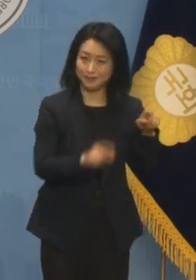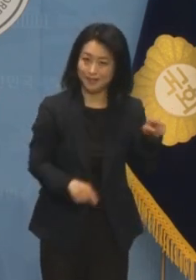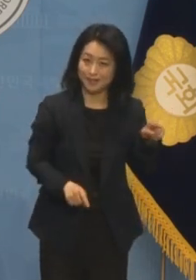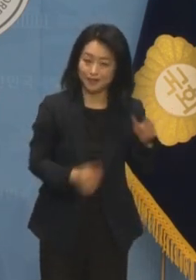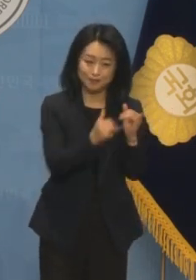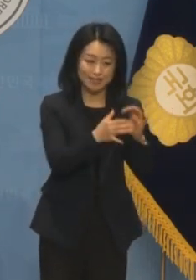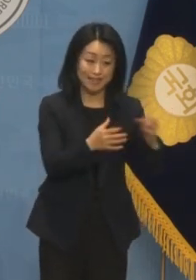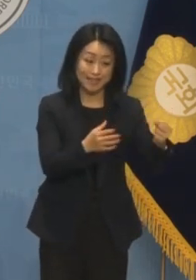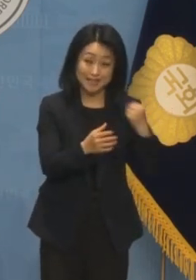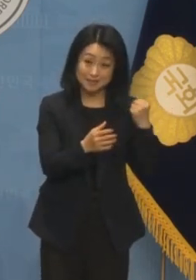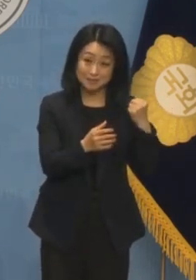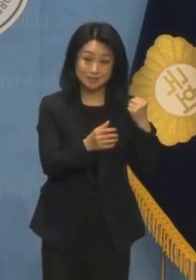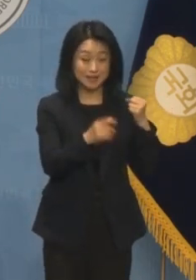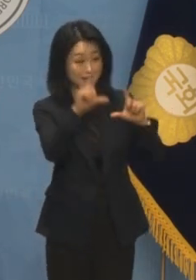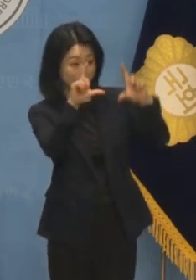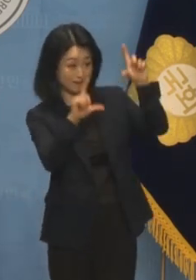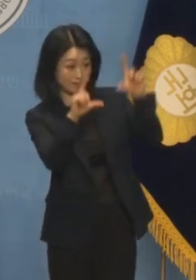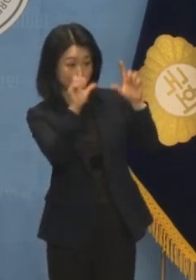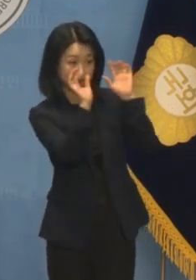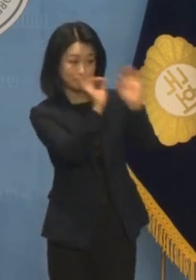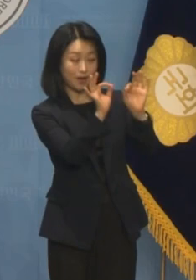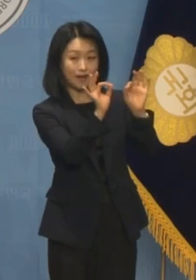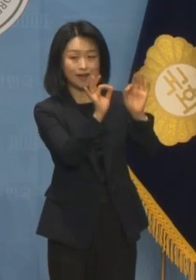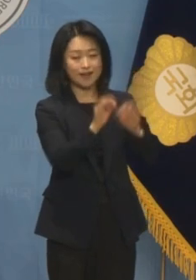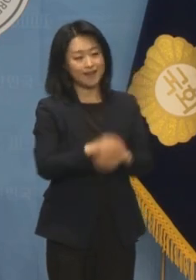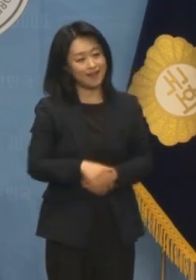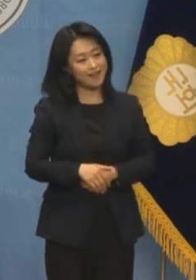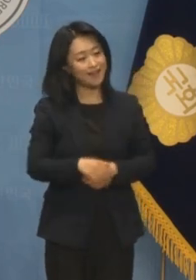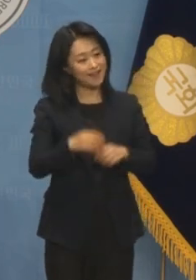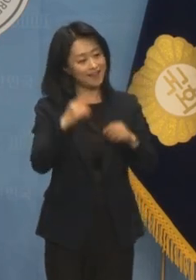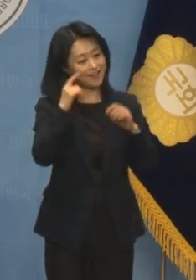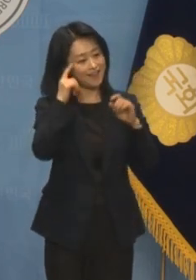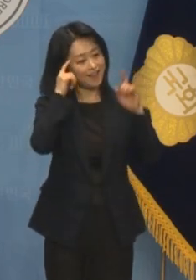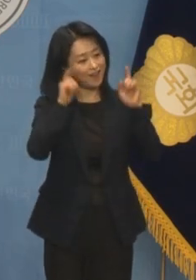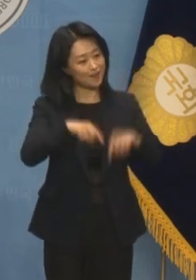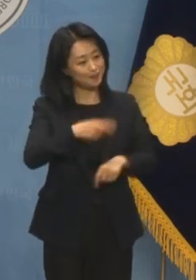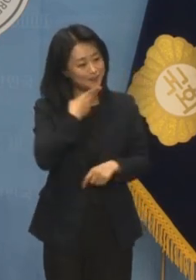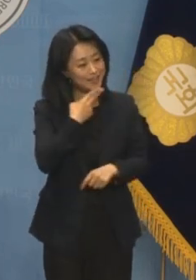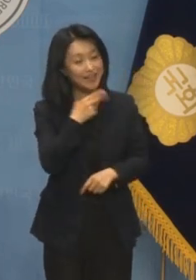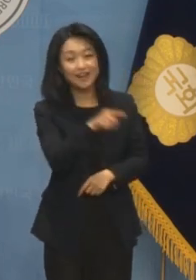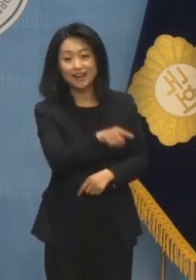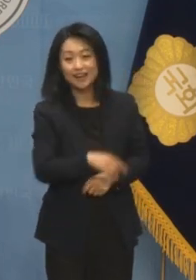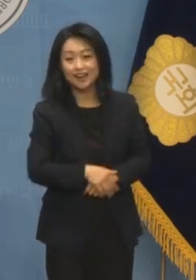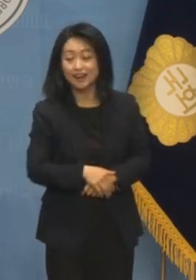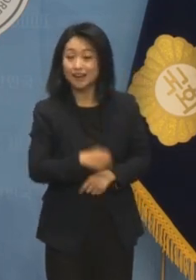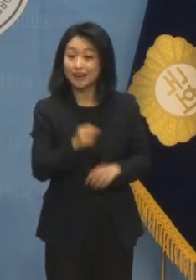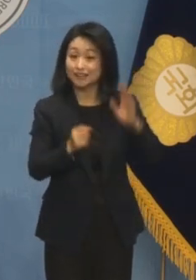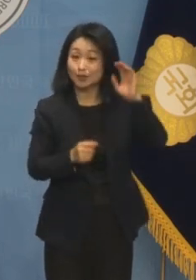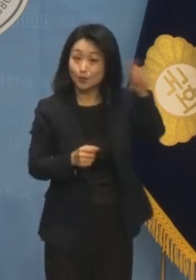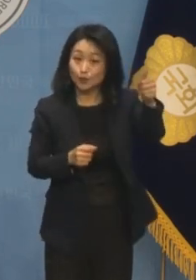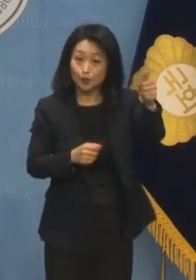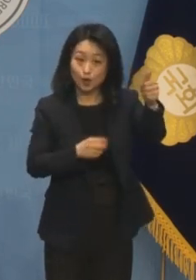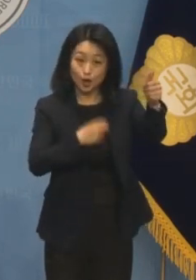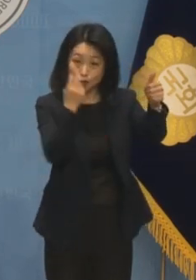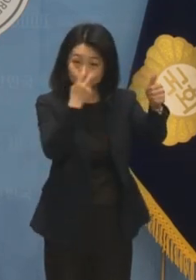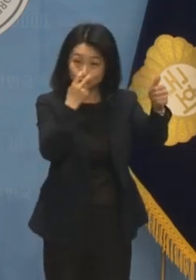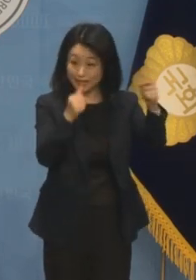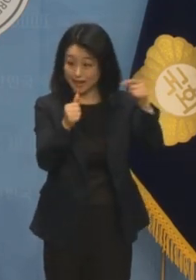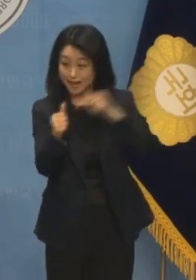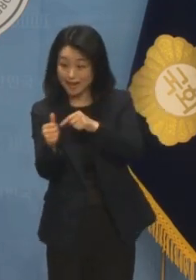국민의 행태에 말문이 막힙니다 그런다고 대통령이 수사 외압의